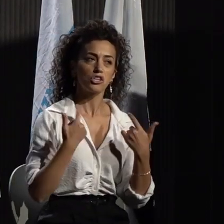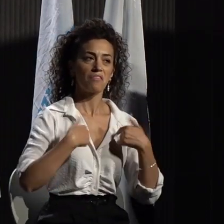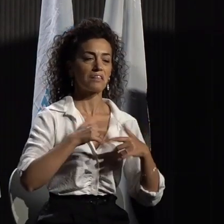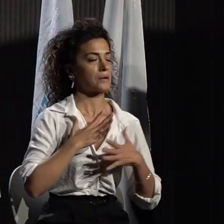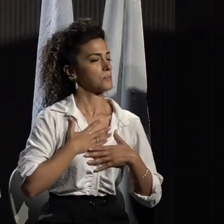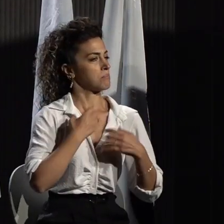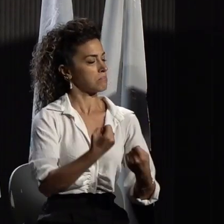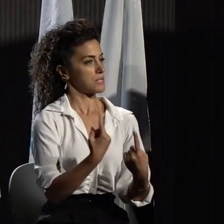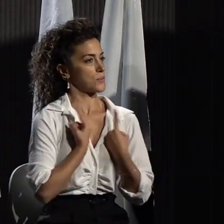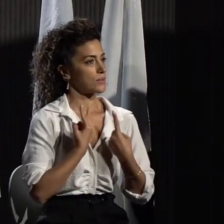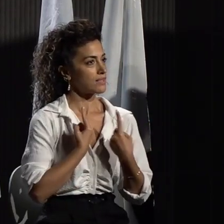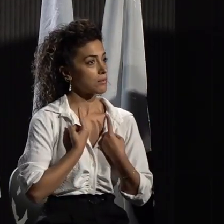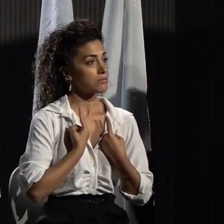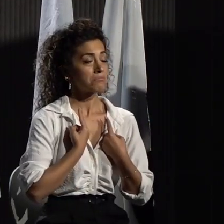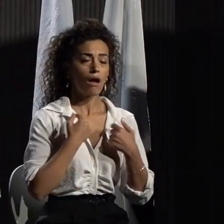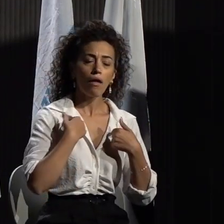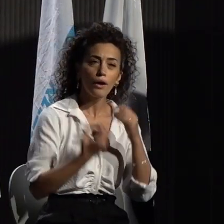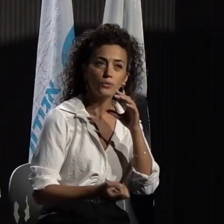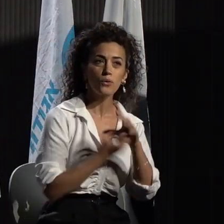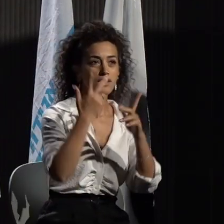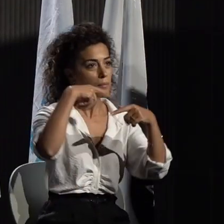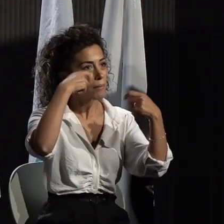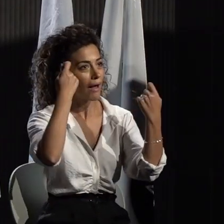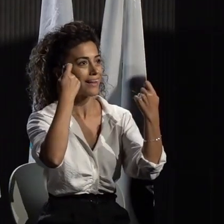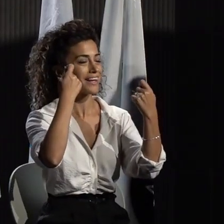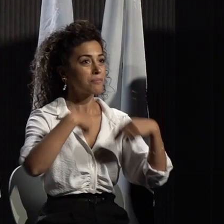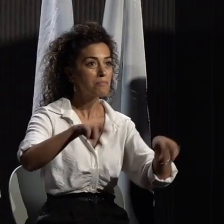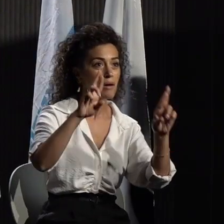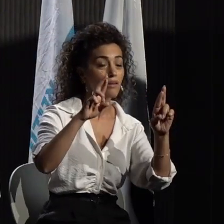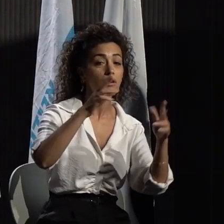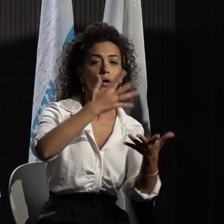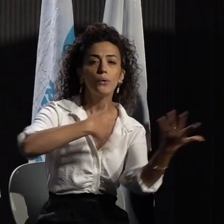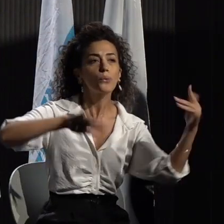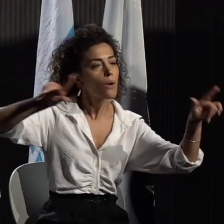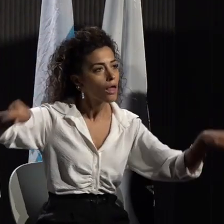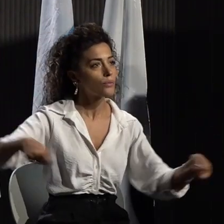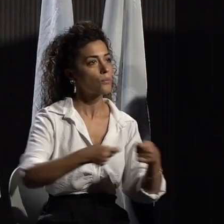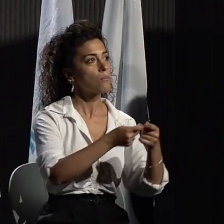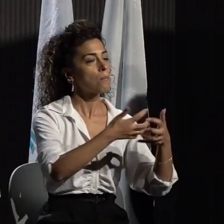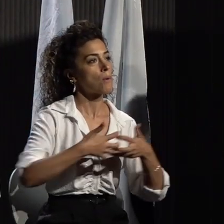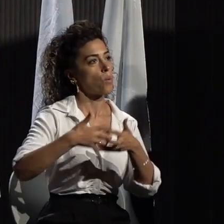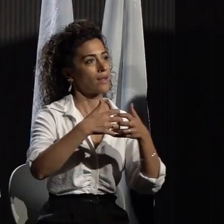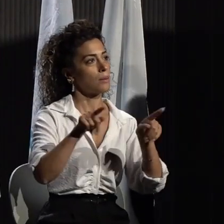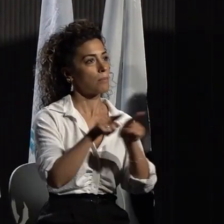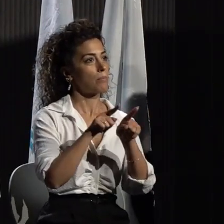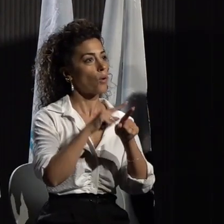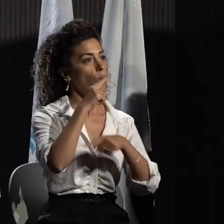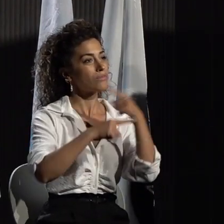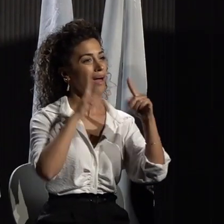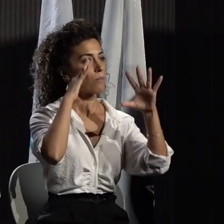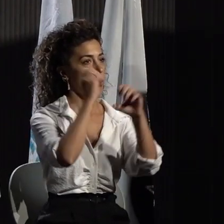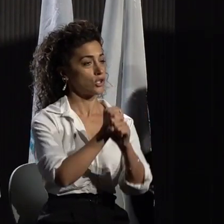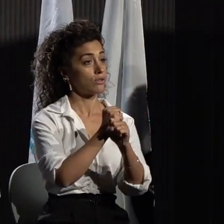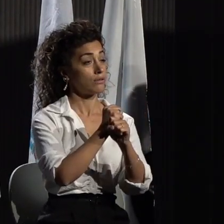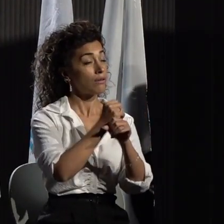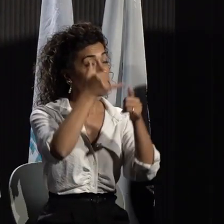עצמנו חזרנו ליצור לחנך לכבות כולנו מאוחדים במורשת המשותפת ומיום הזה